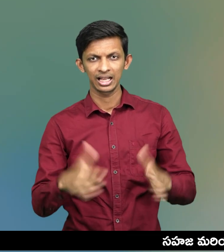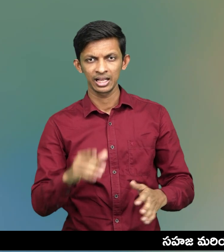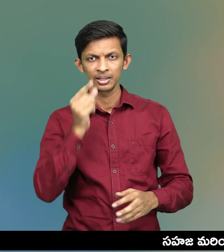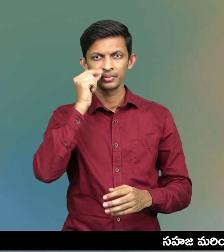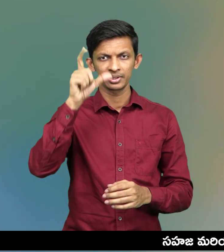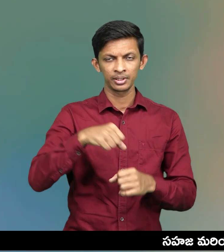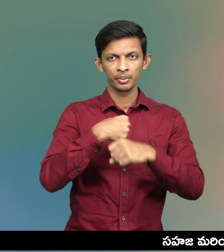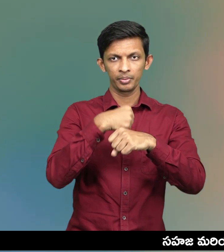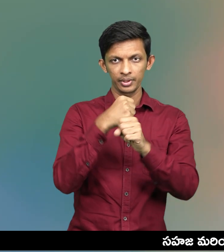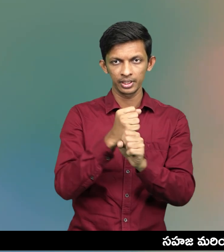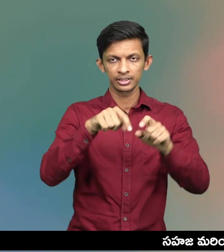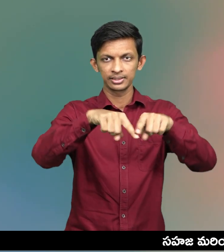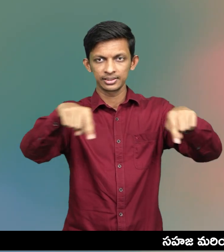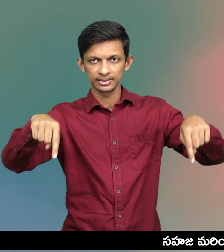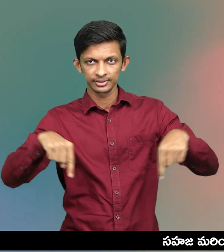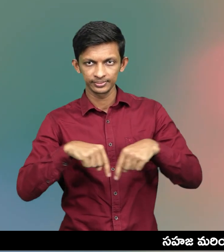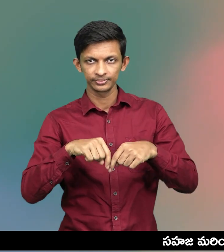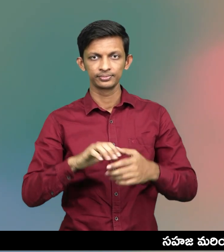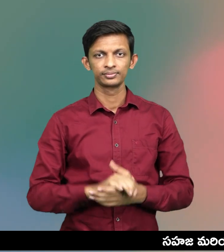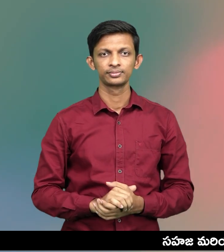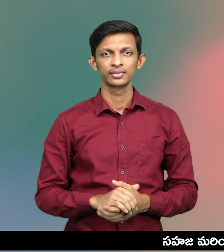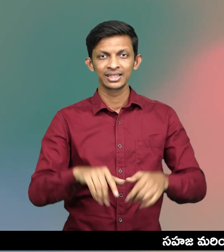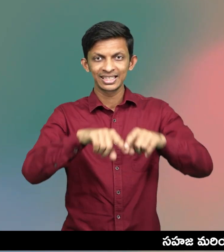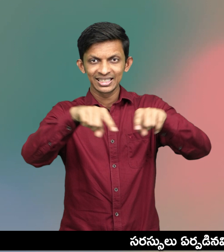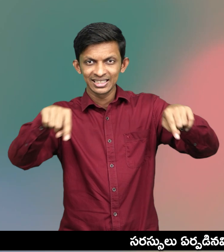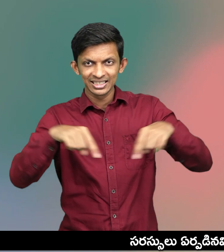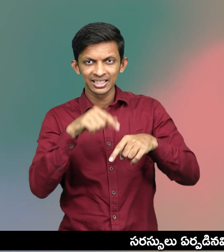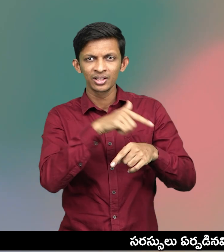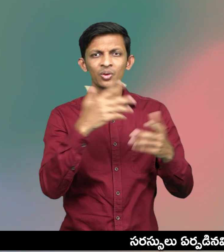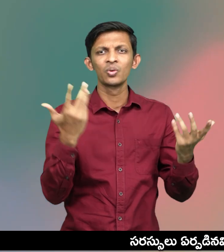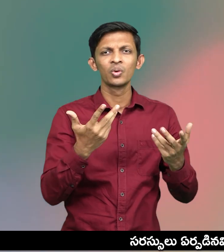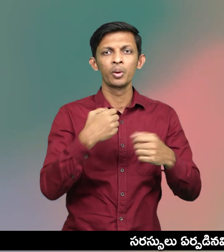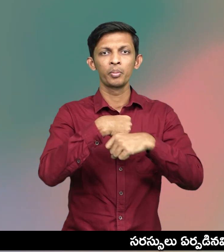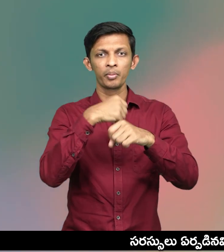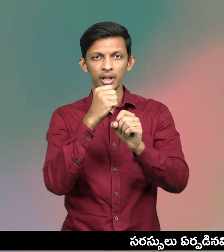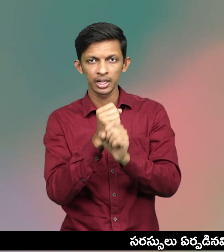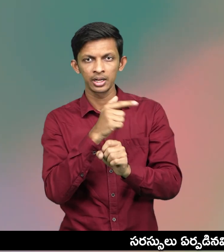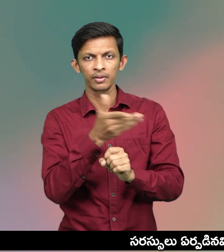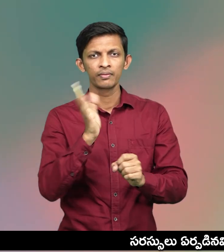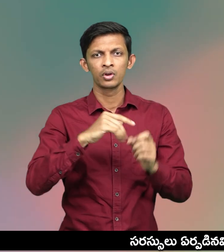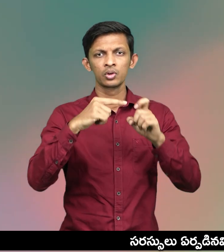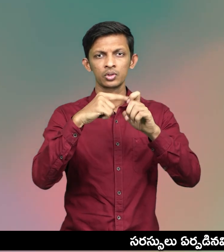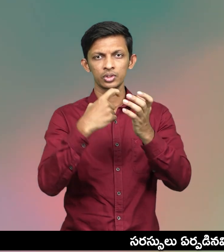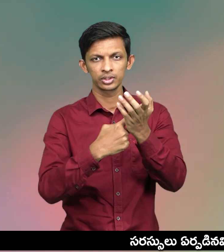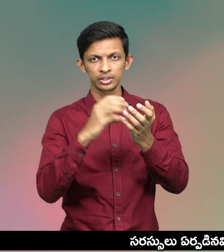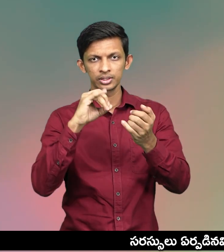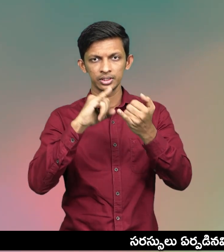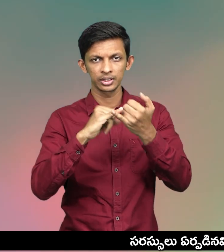సహజ మరియు మానవ నిర్మిత సరస్సులు. సరస్సులు ఏర్పడినవి హిమానీ నదాల కోత చర్య